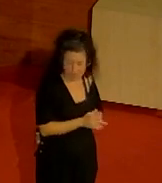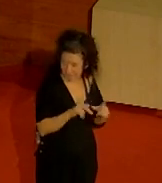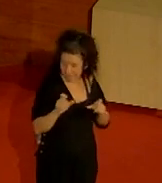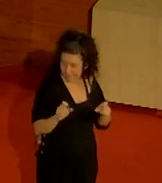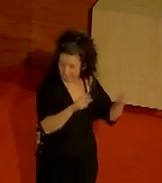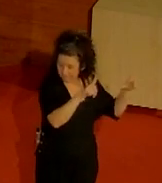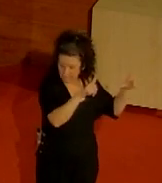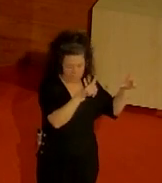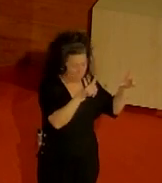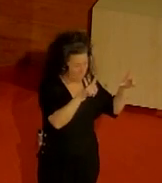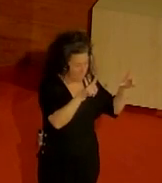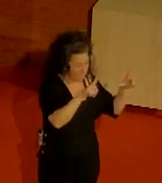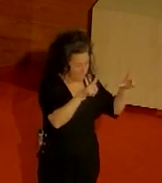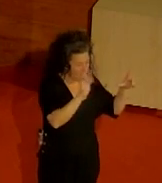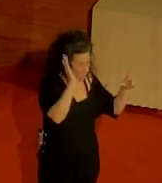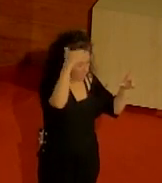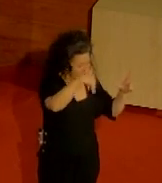República Centroafricana.